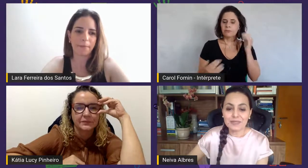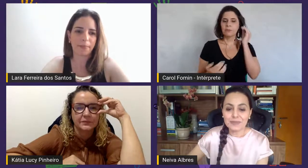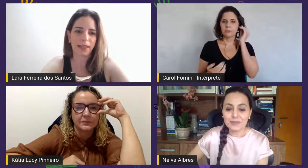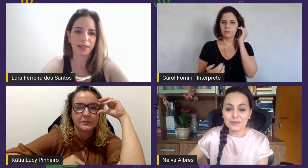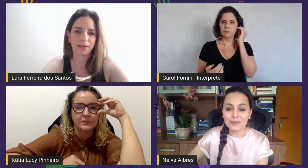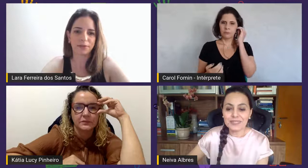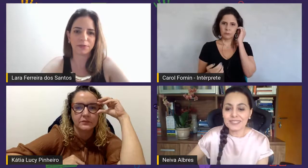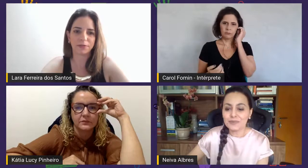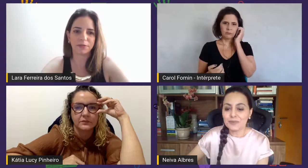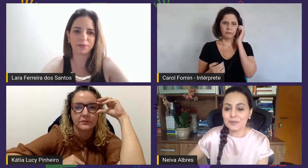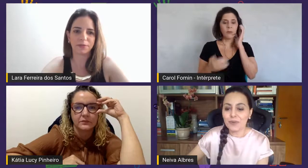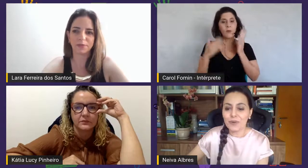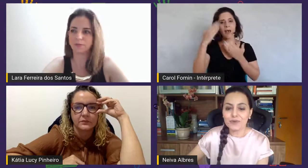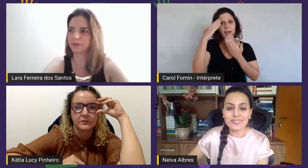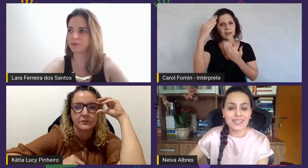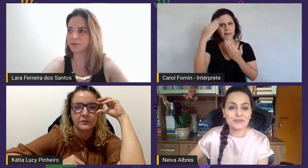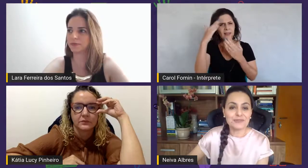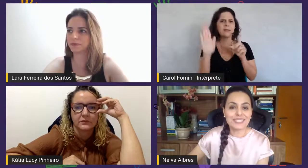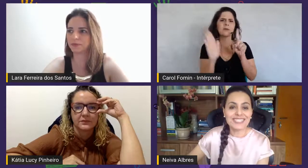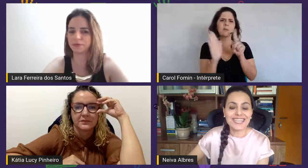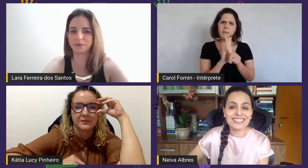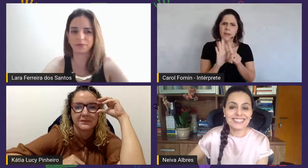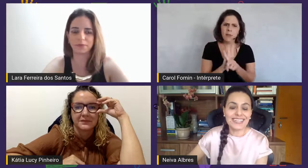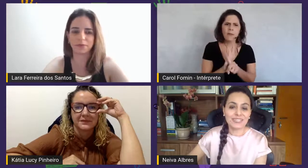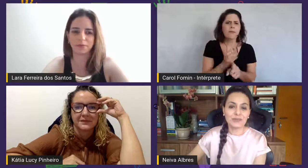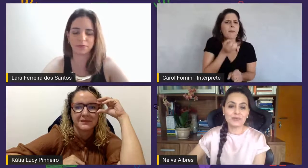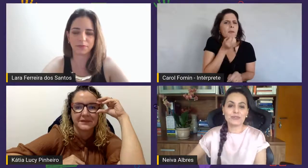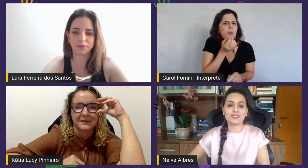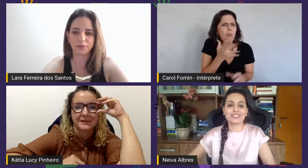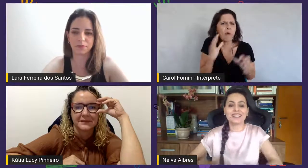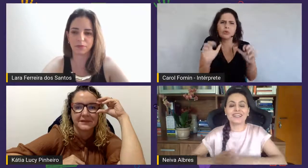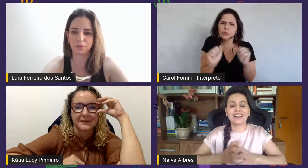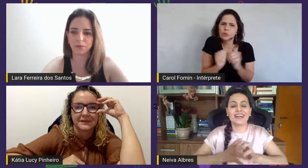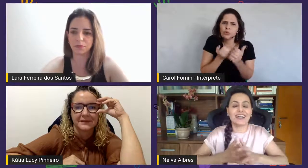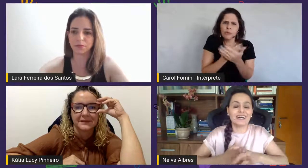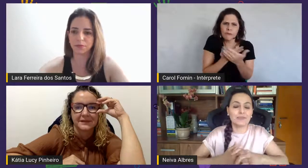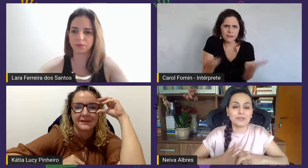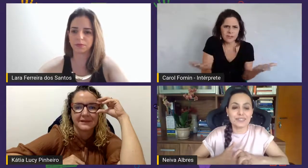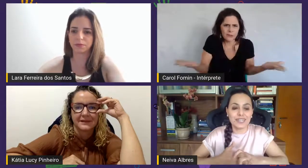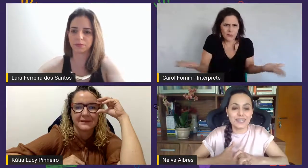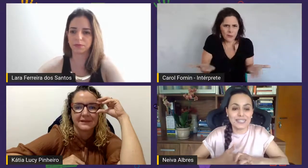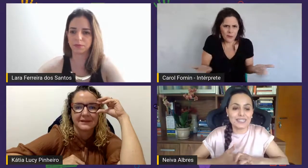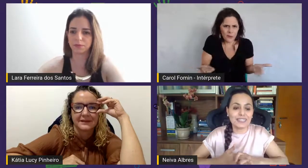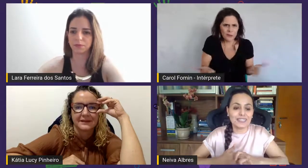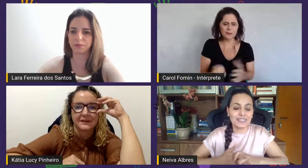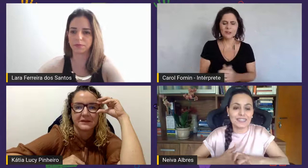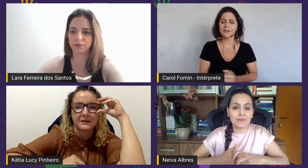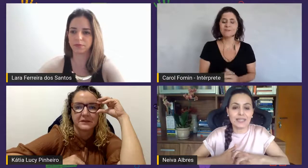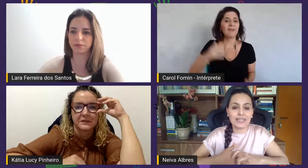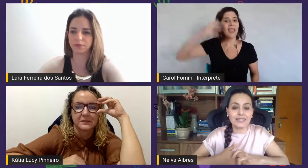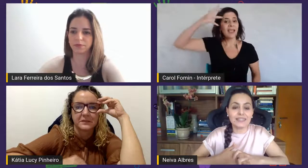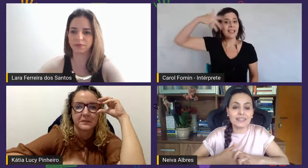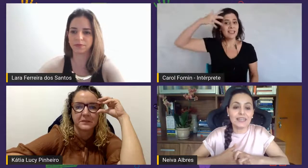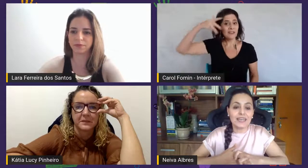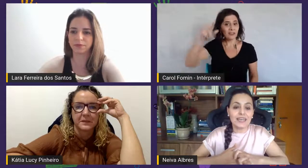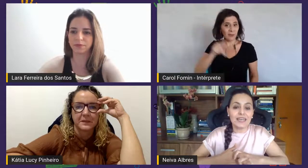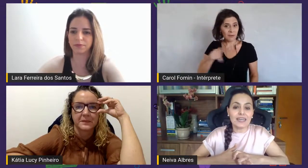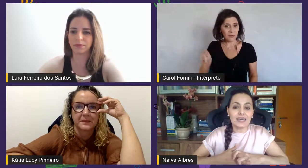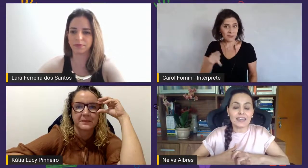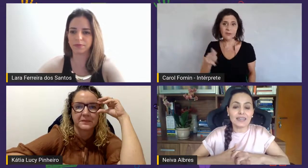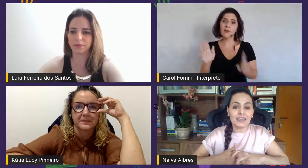Agradeço pelas perguntas, muito bom estar com vocês aqui hoje, né? A pergunta da Cris e da